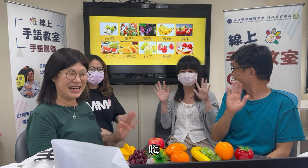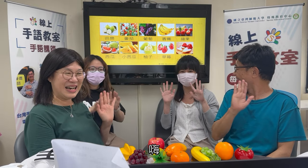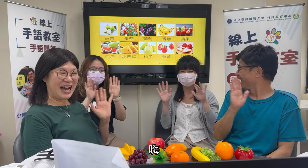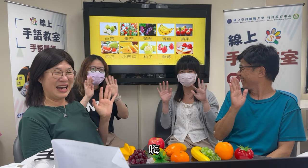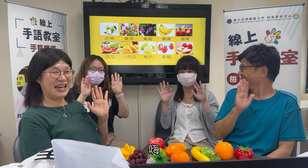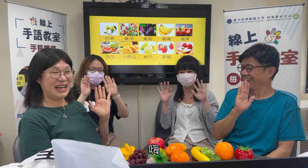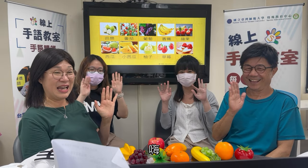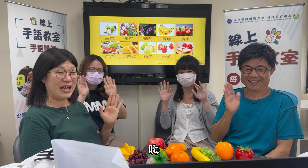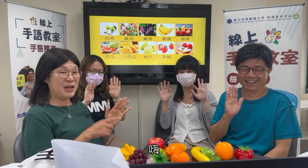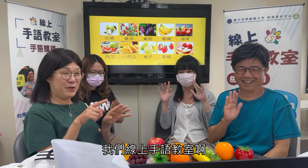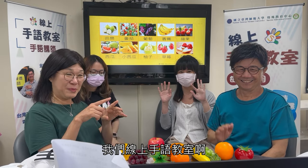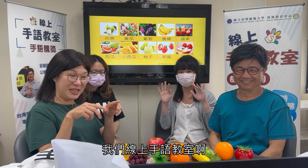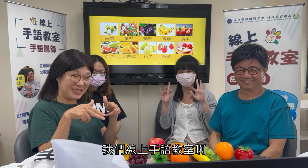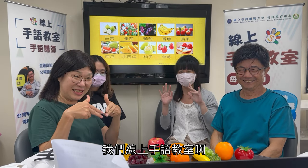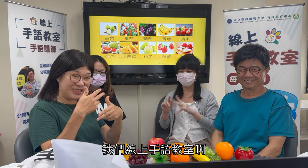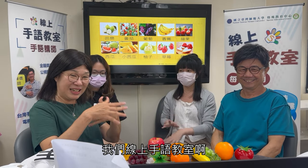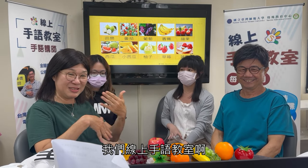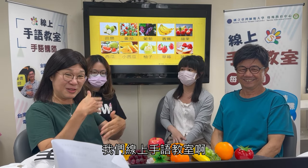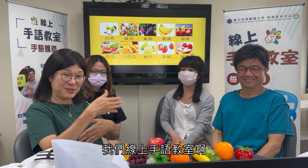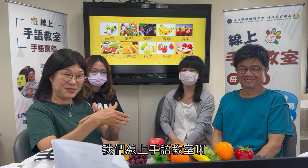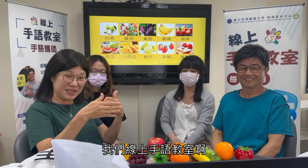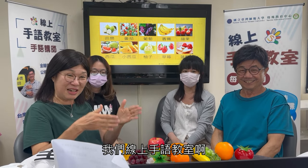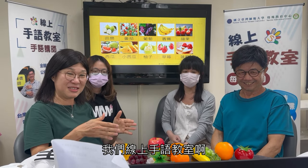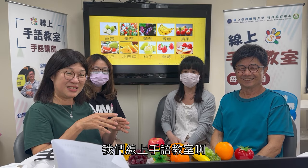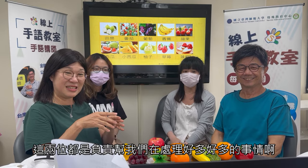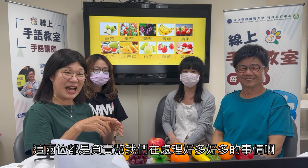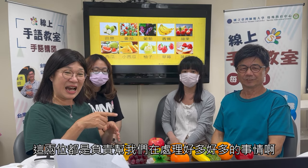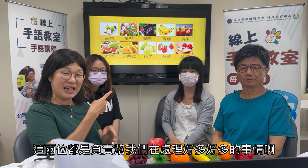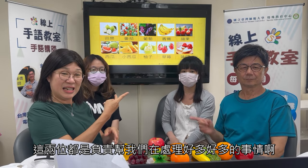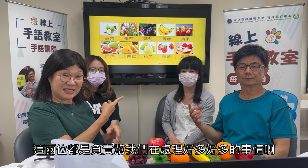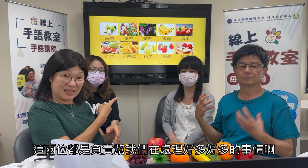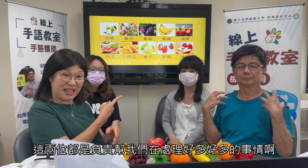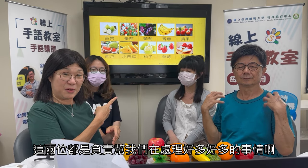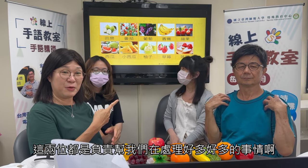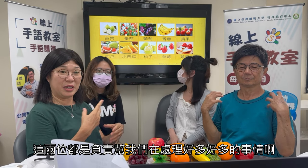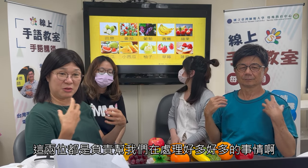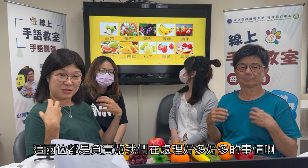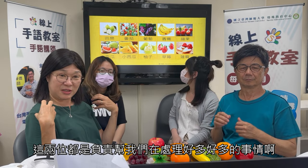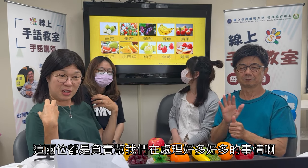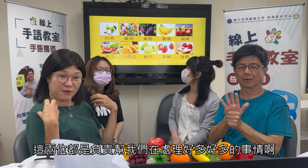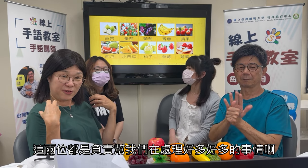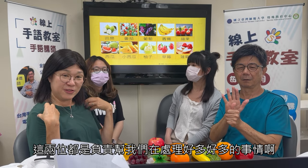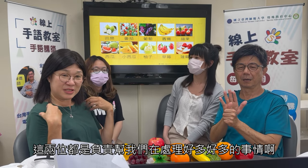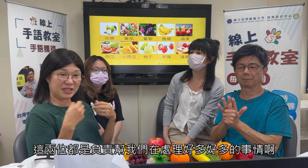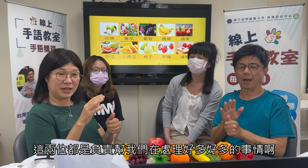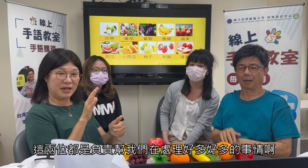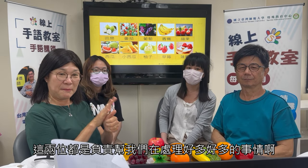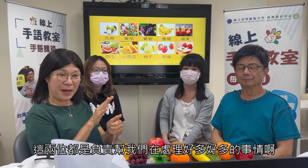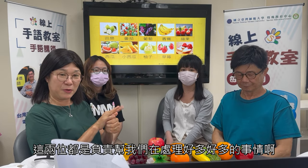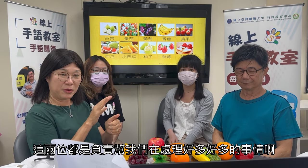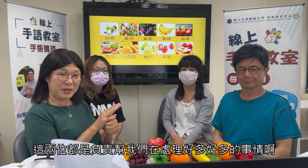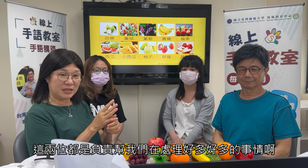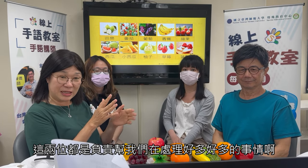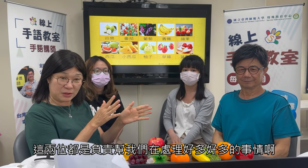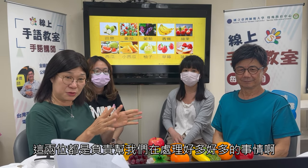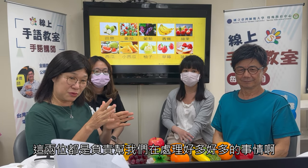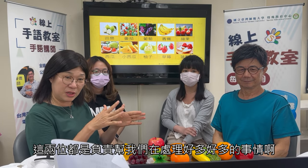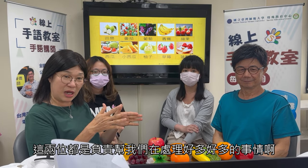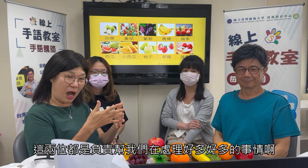好，嗨，我们线上手语教室啊，这两位都是负责帮我们在处理好